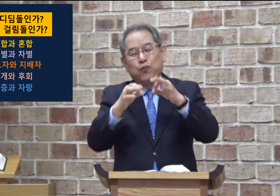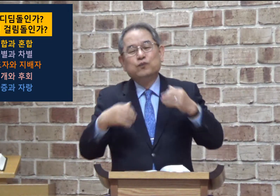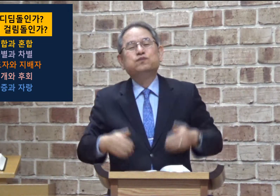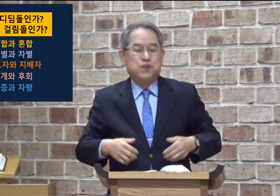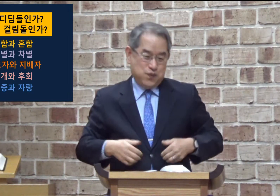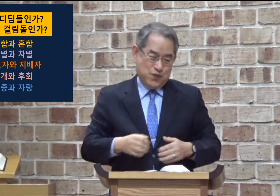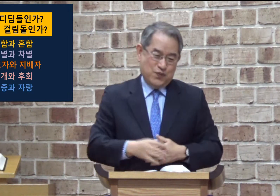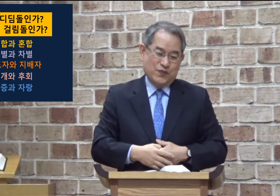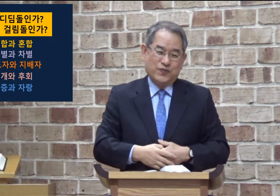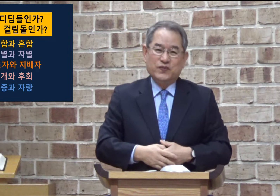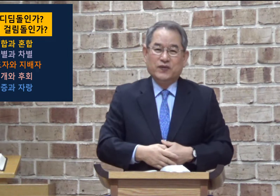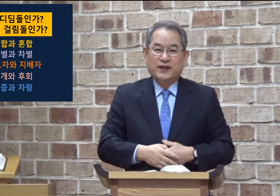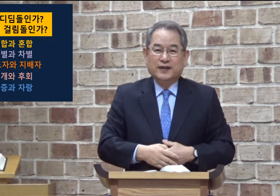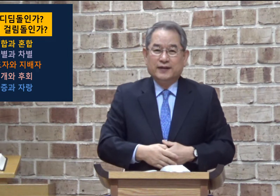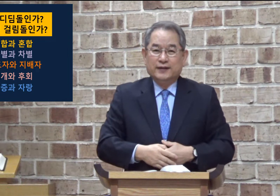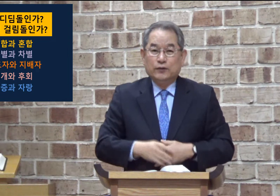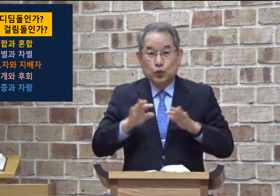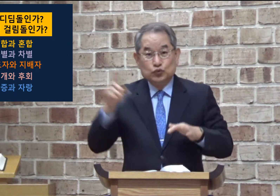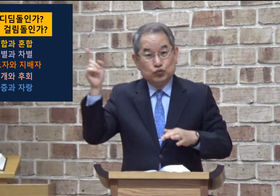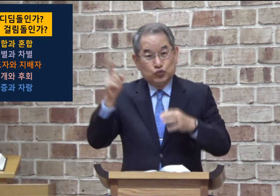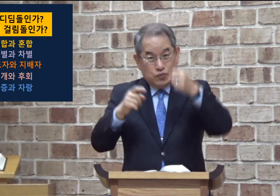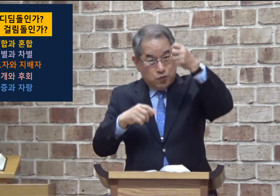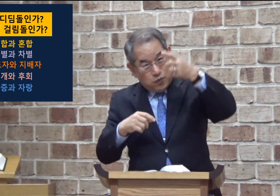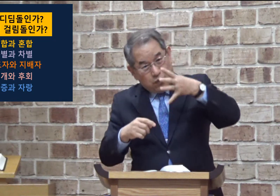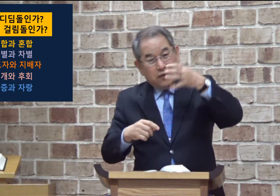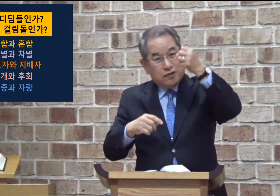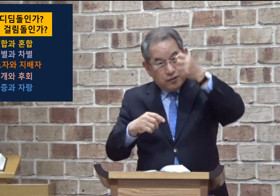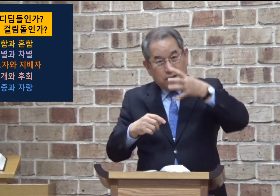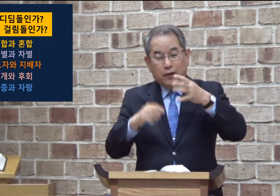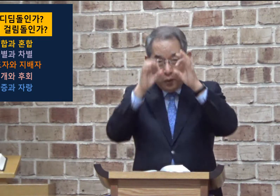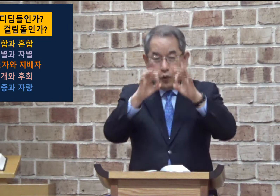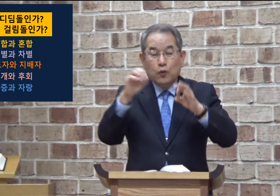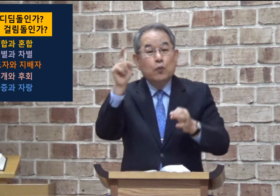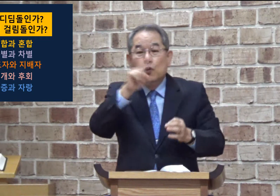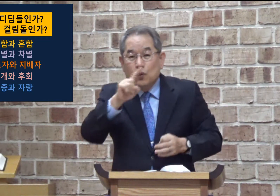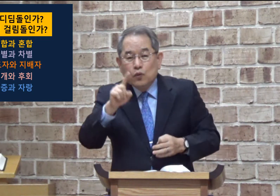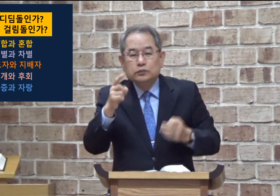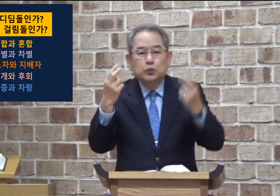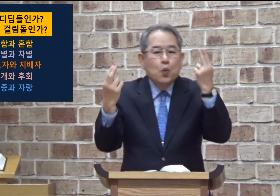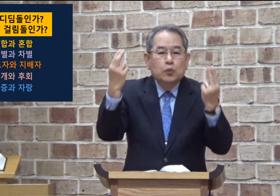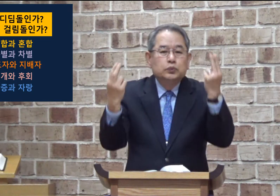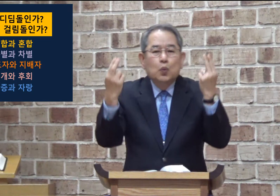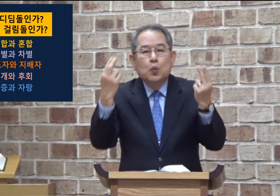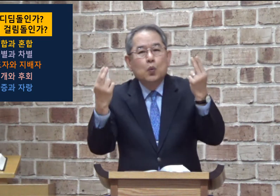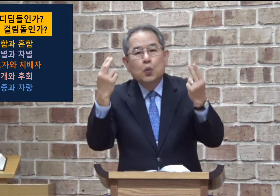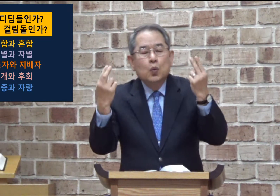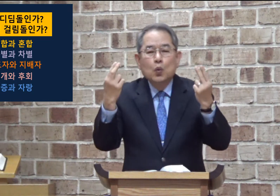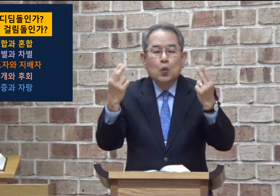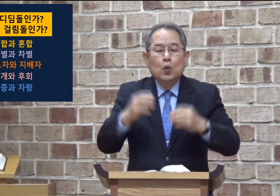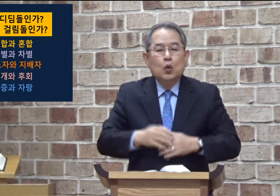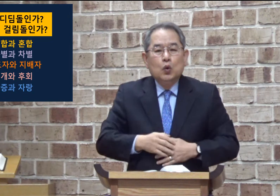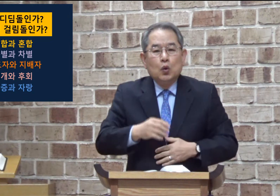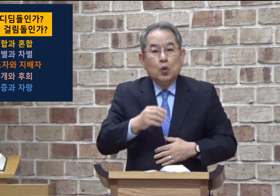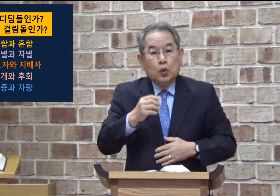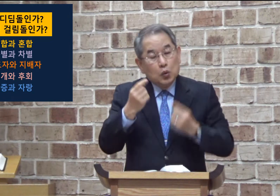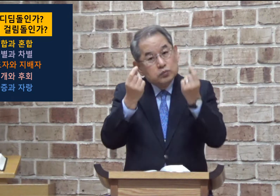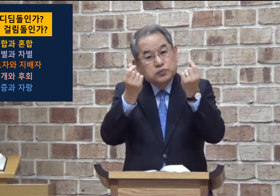단어 같지만 뜻은 완전히 다릅니다. 예를 들면 연합과